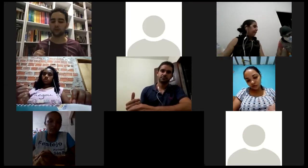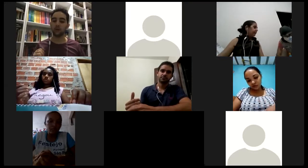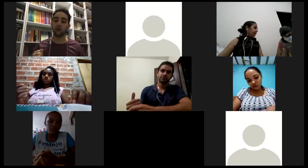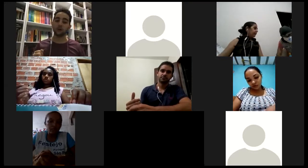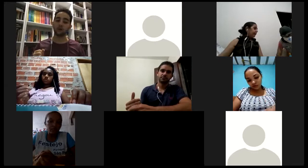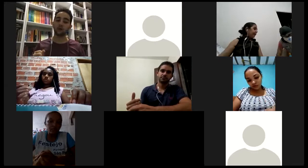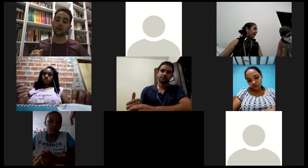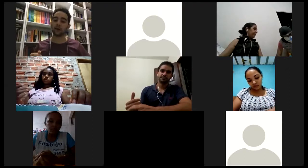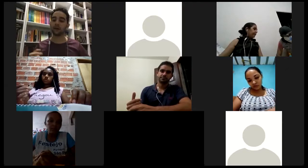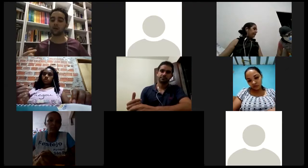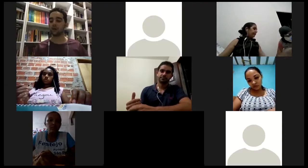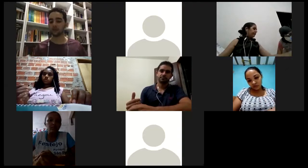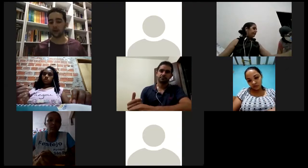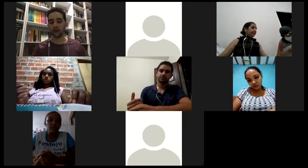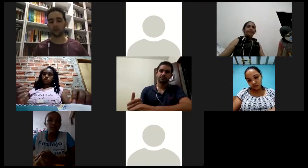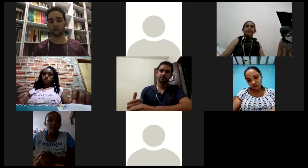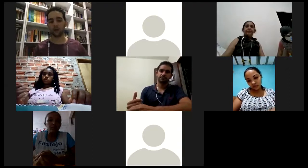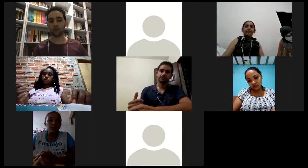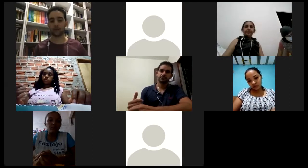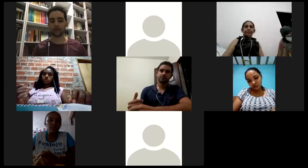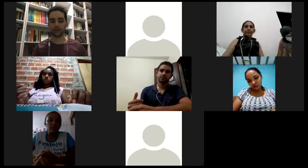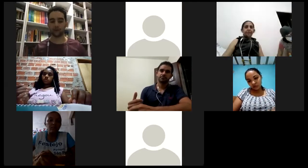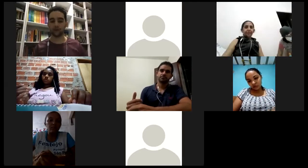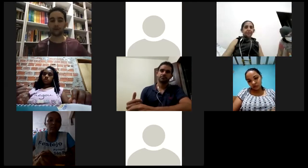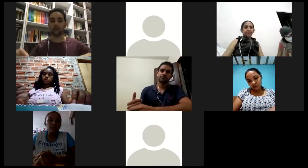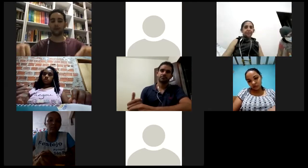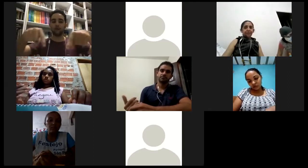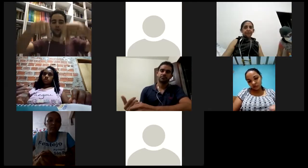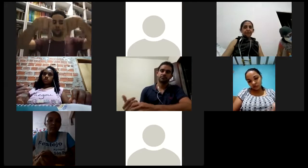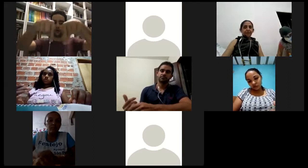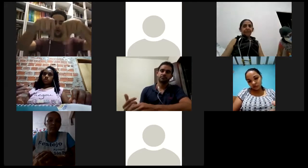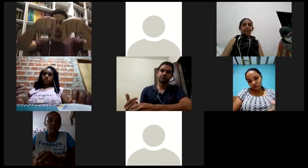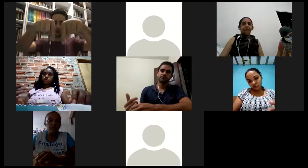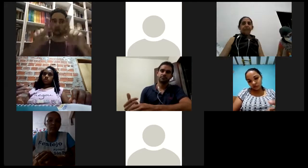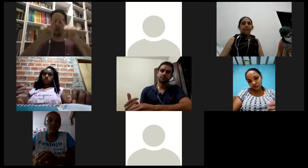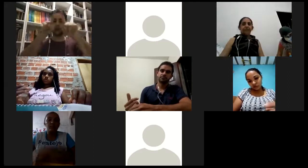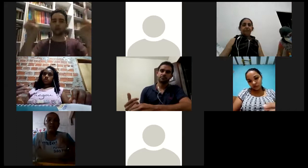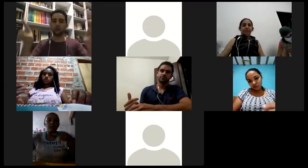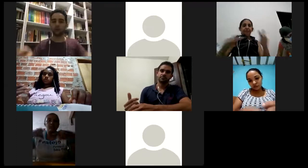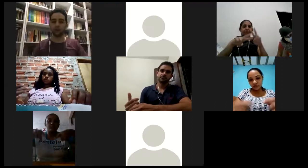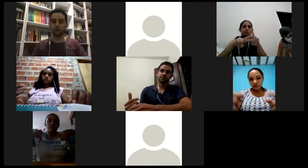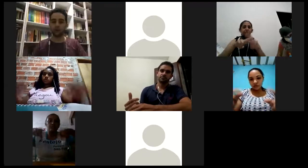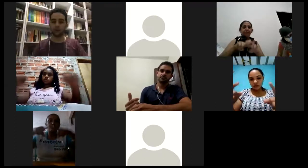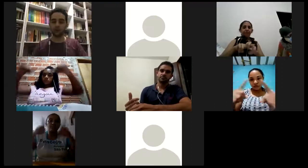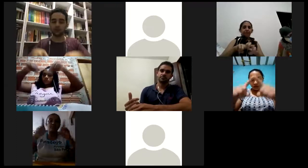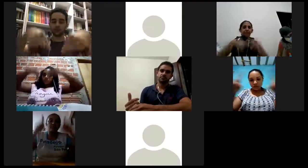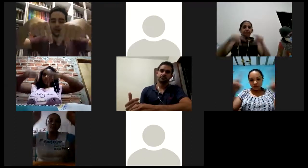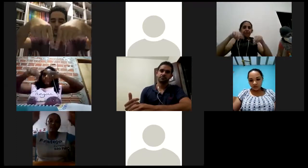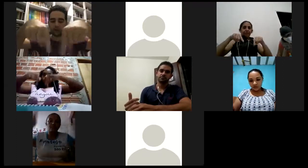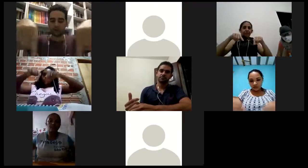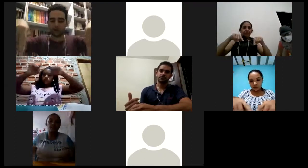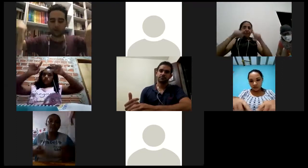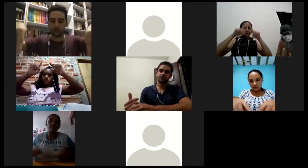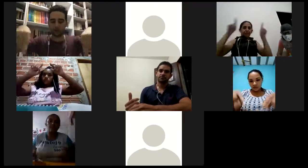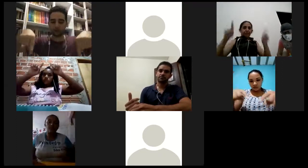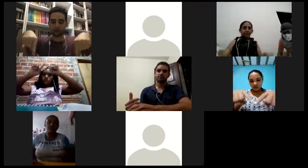exemplo, se eu vou falar que em uma sala eu tenho cadeira, então eu faço aqui embaixo de mim, ó, quadro é na minha frente. Sala eu